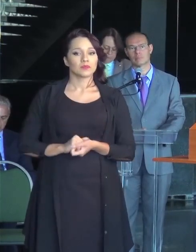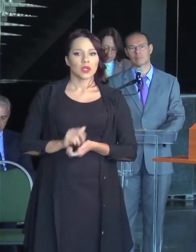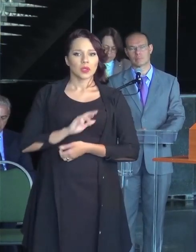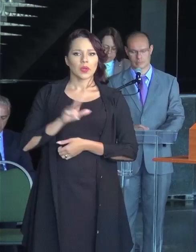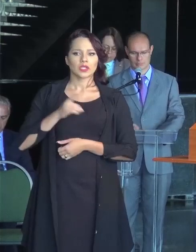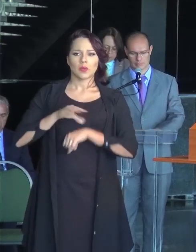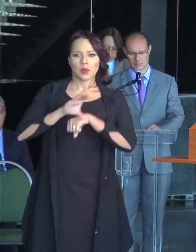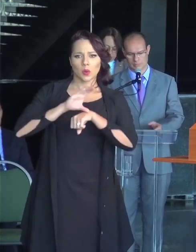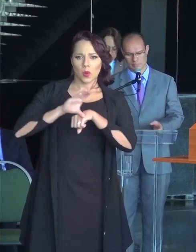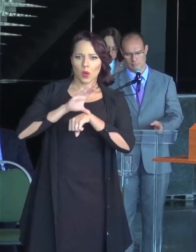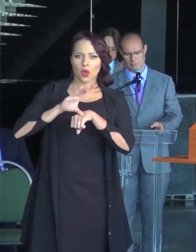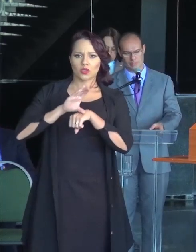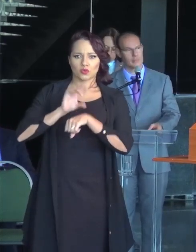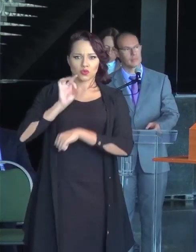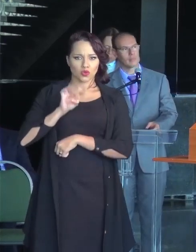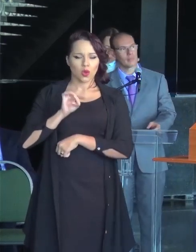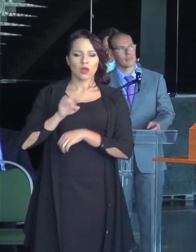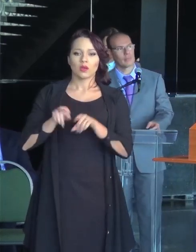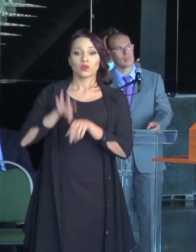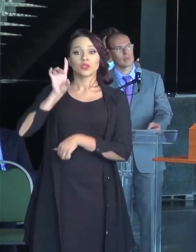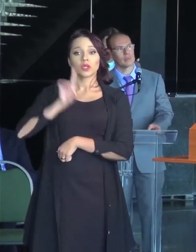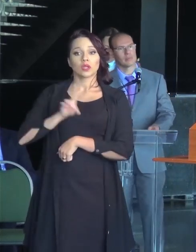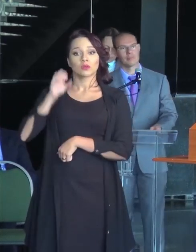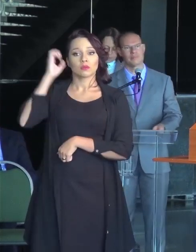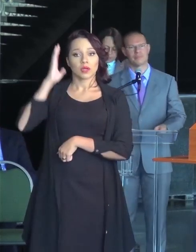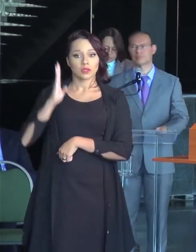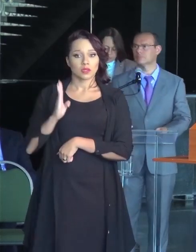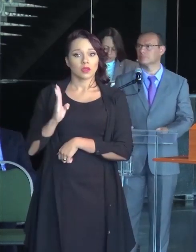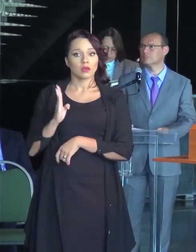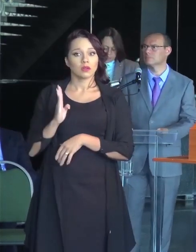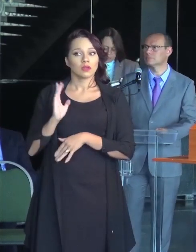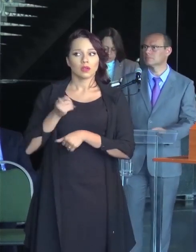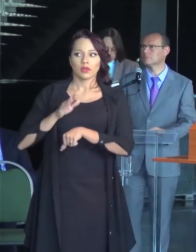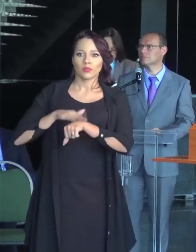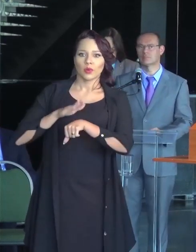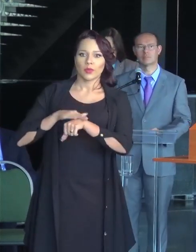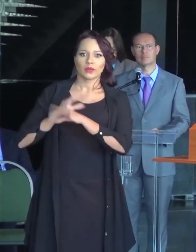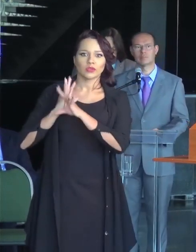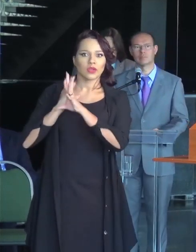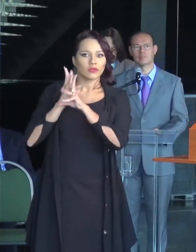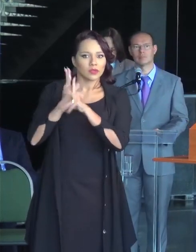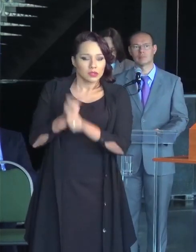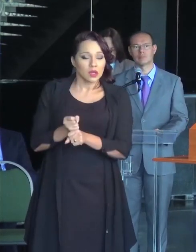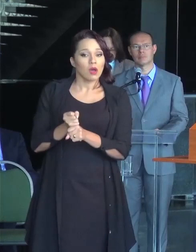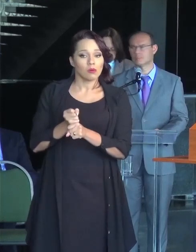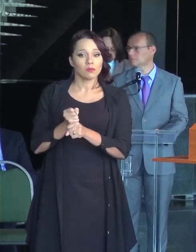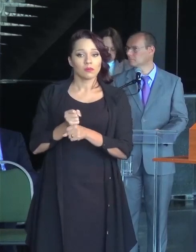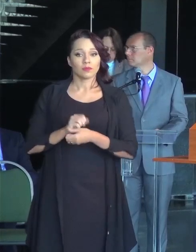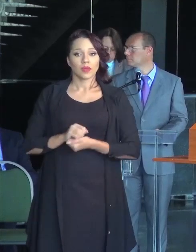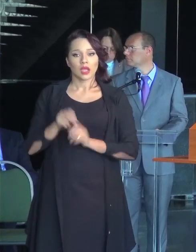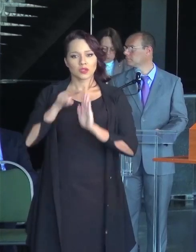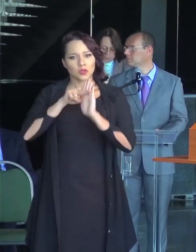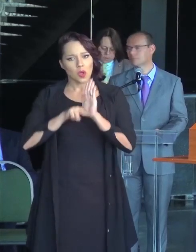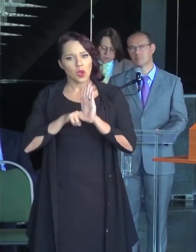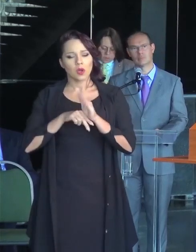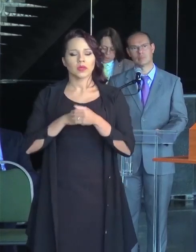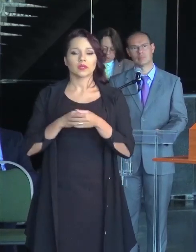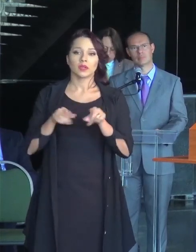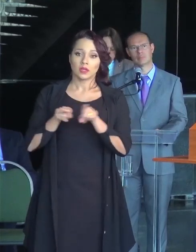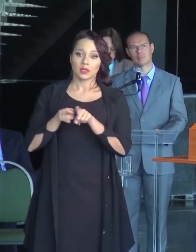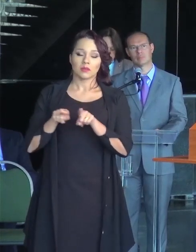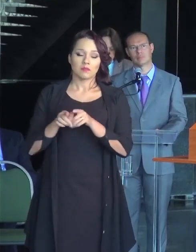pelo código, mas o direito brasileiro está chegando no momento de ser revisto, as nossas normas e até a